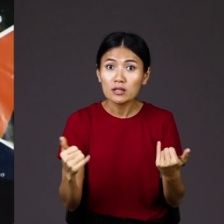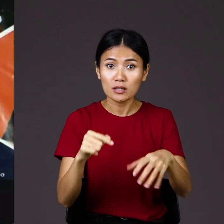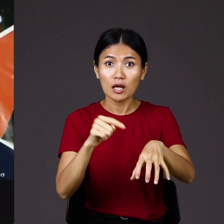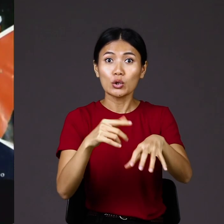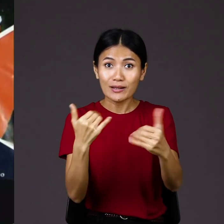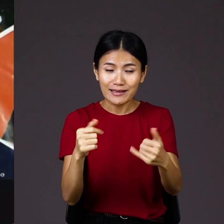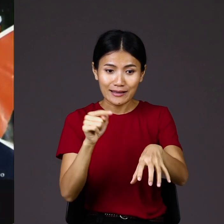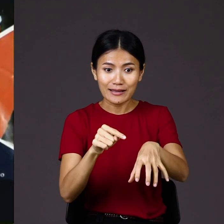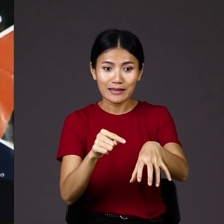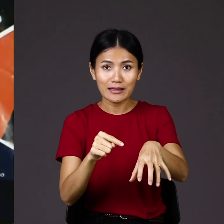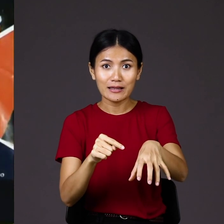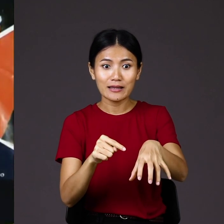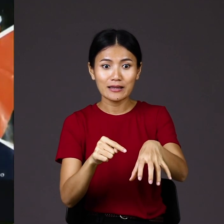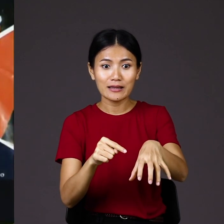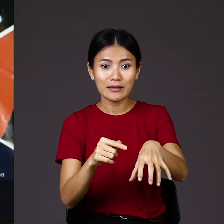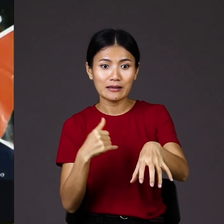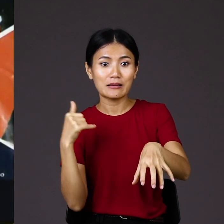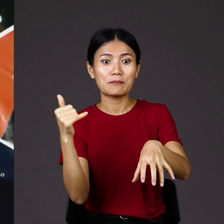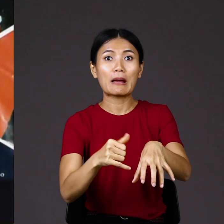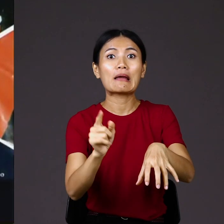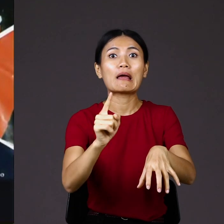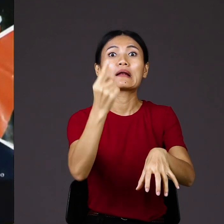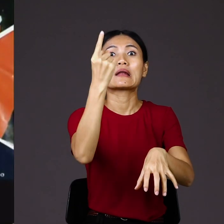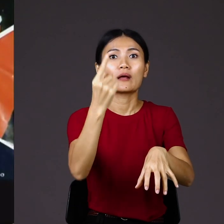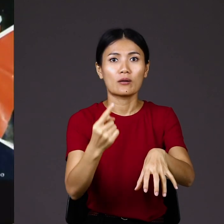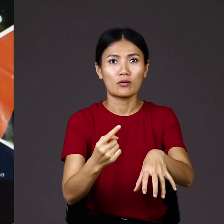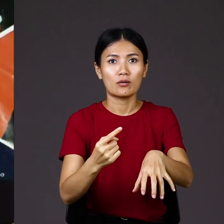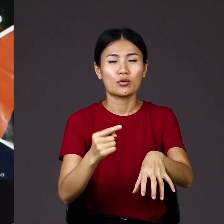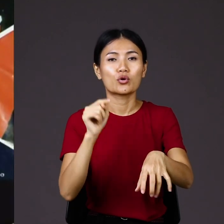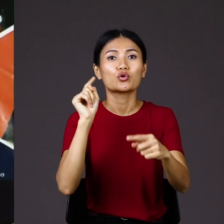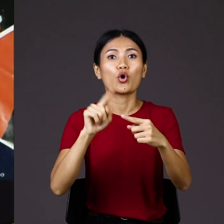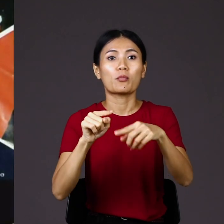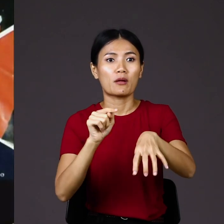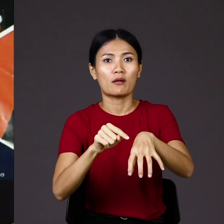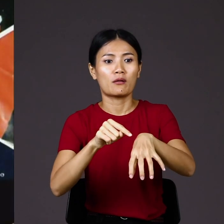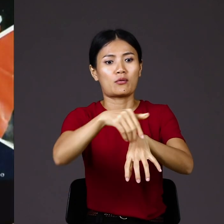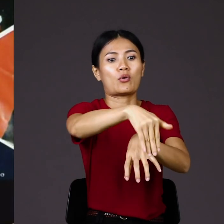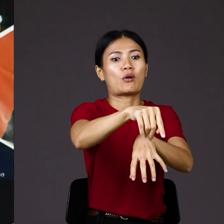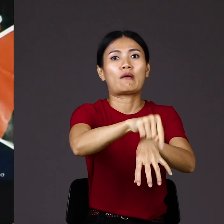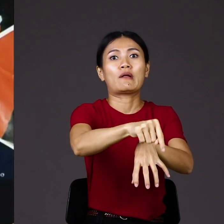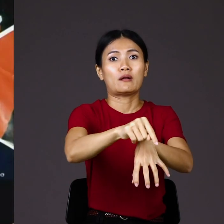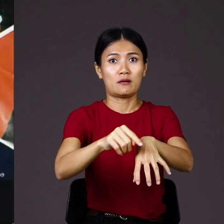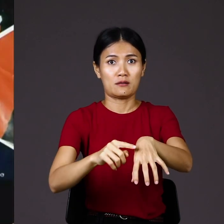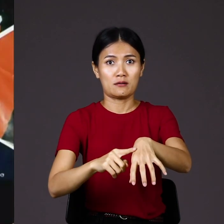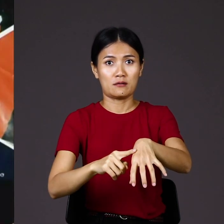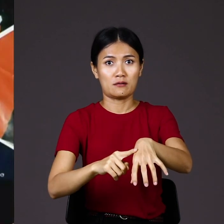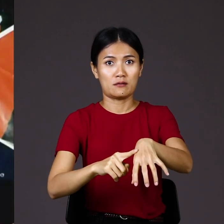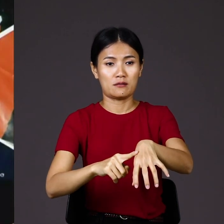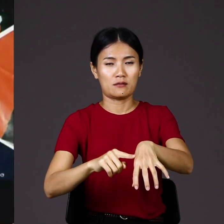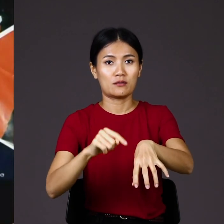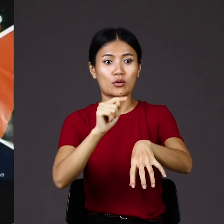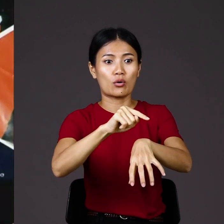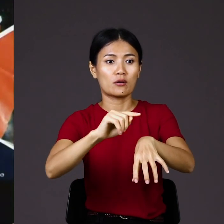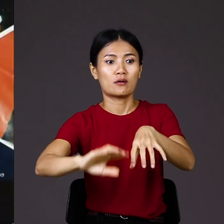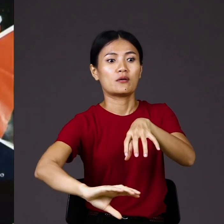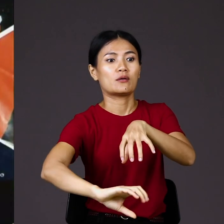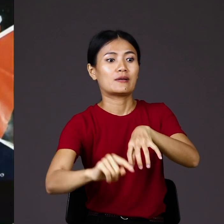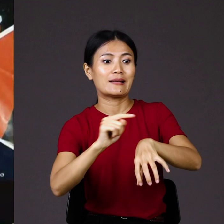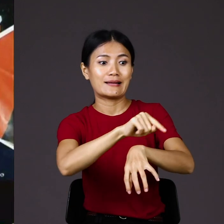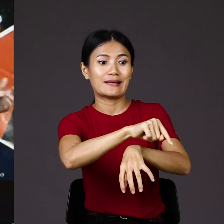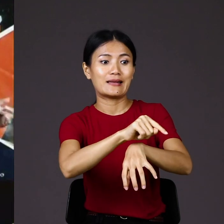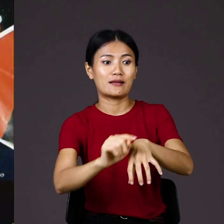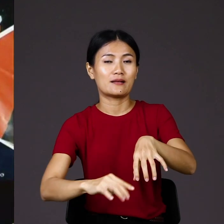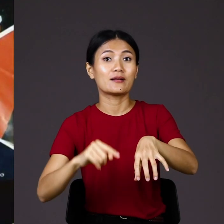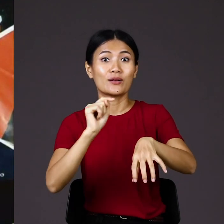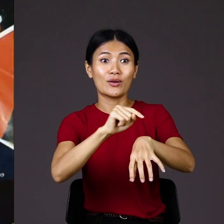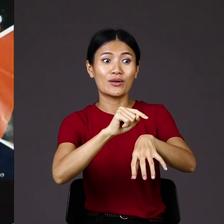ตปัจจุบันการเดินทางการคมนาคมเข้าได้ฝั่งเดียวคือทิศตะวันออกเฉียงเหนือของเกาะคุณ